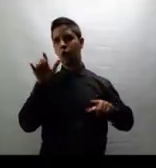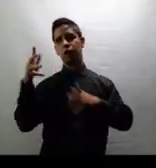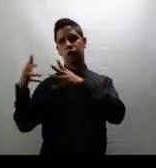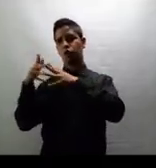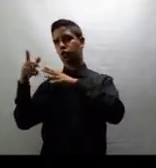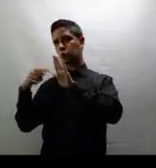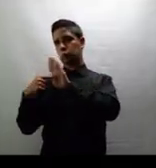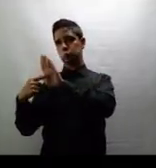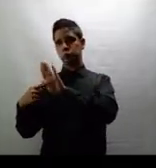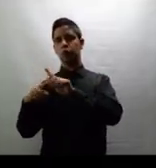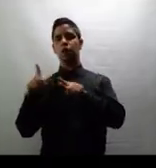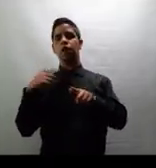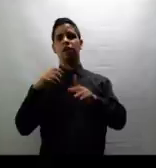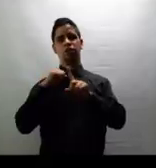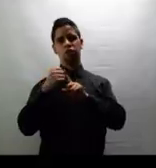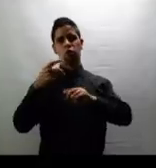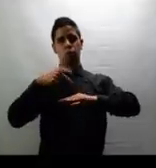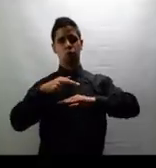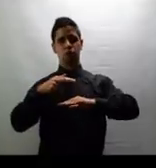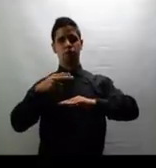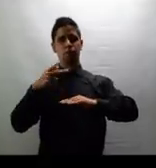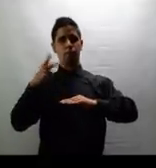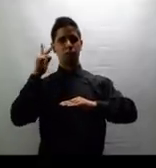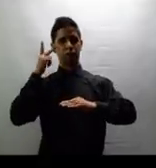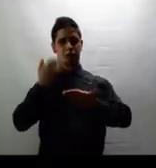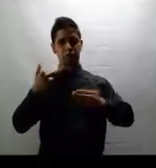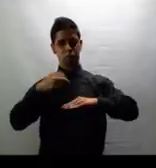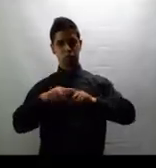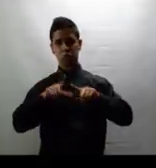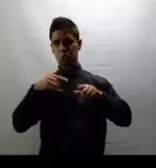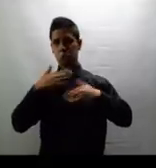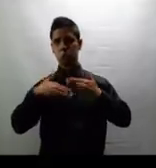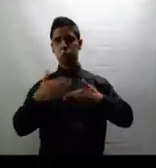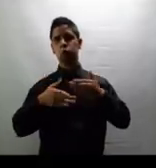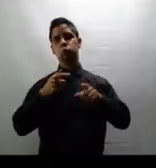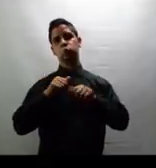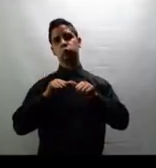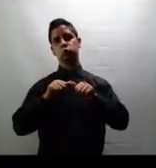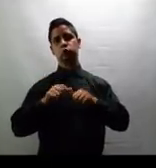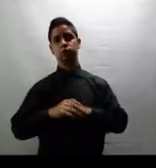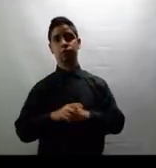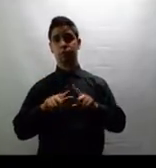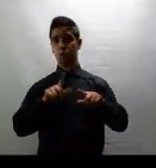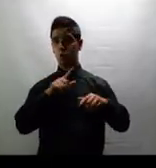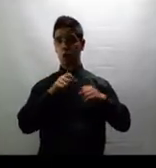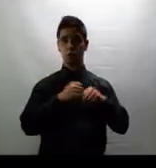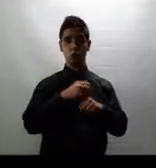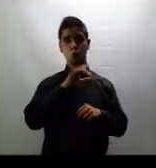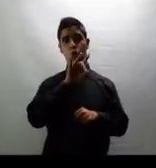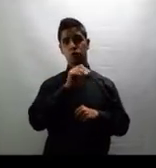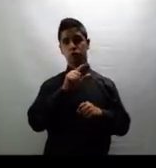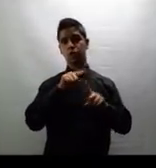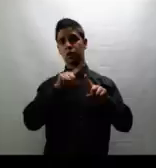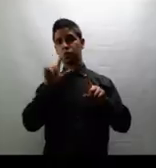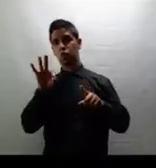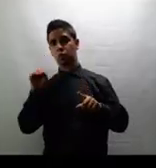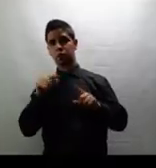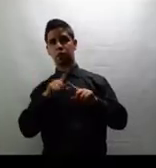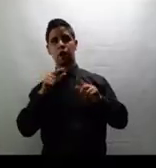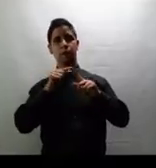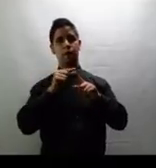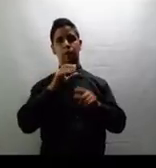si es que este esos siguen en la década de los 80 y 90 la palabra corrupción se pone de moda